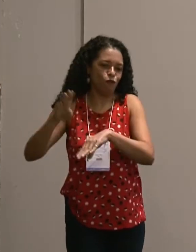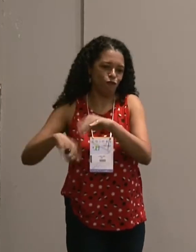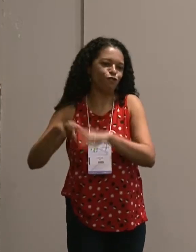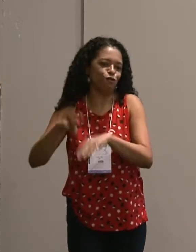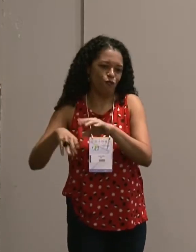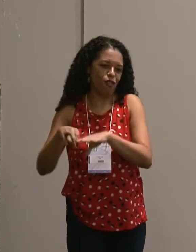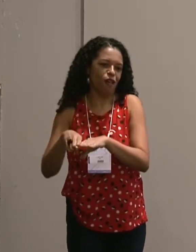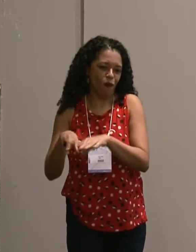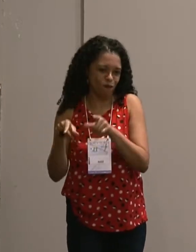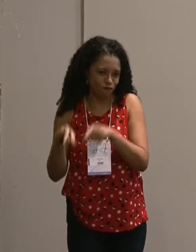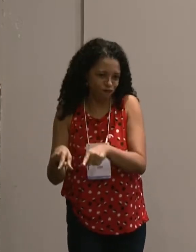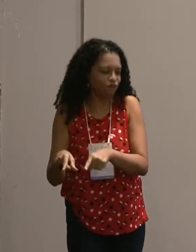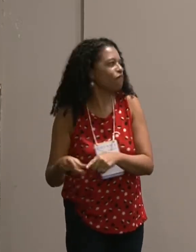esse ensino profissional.